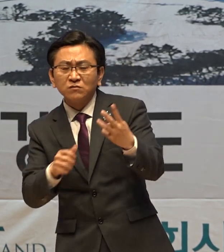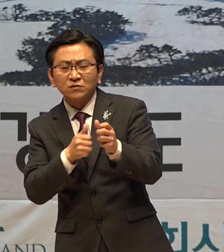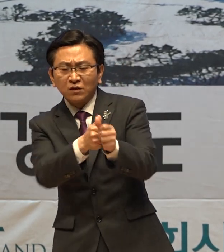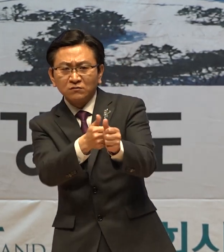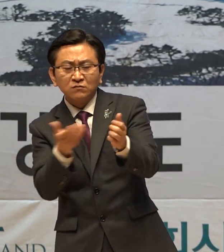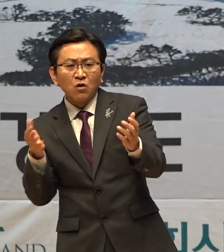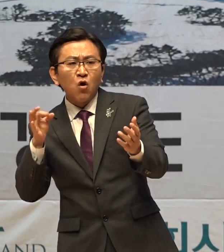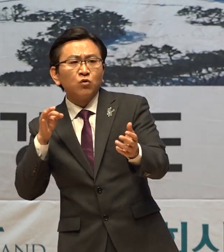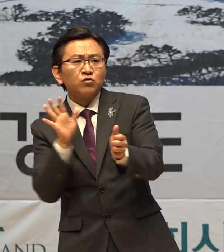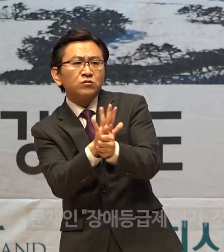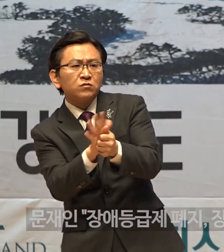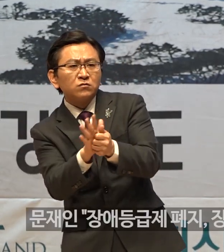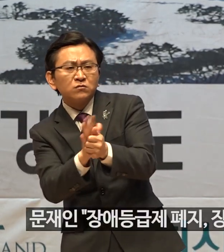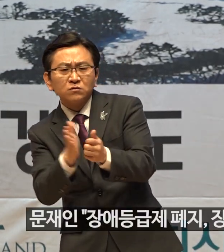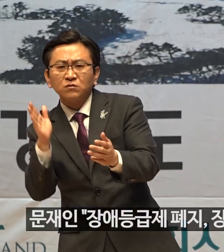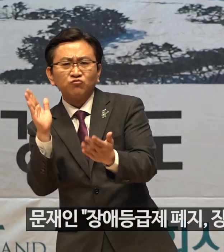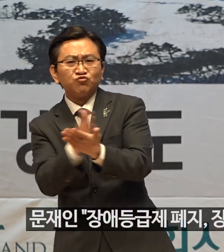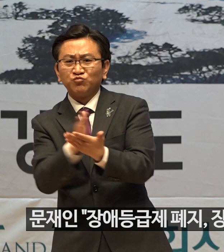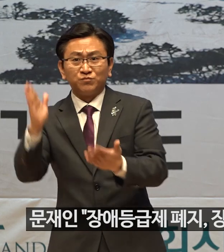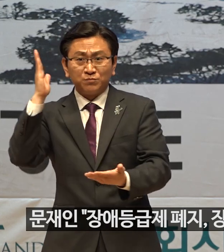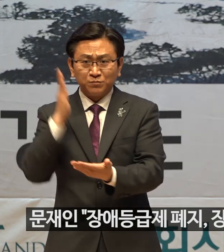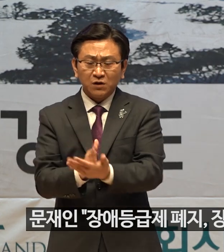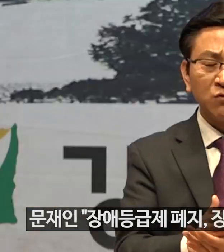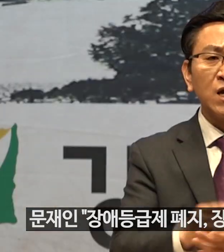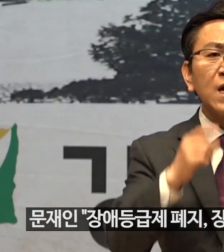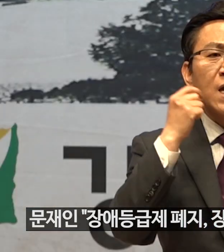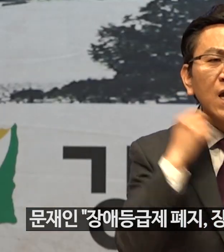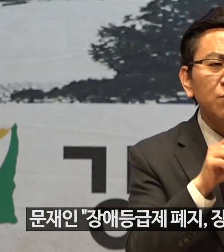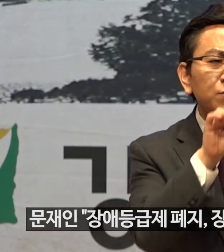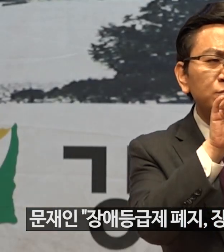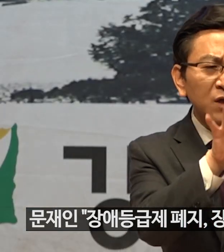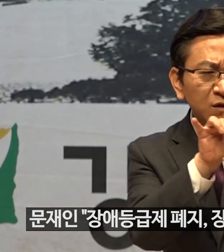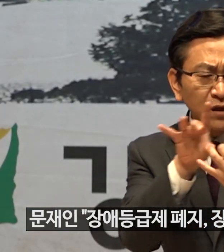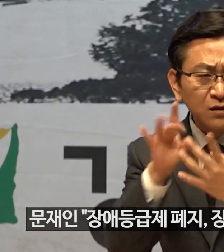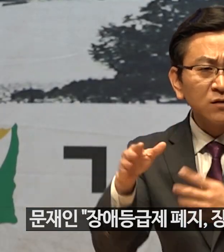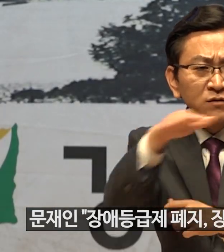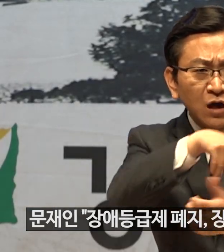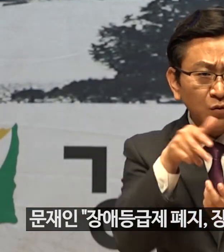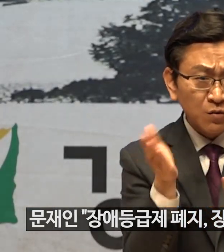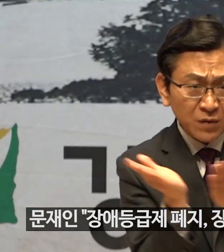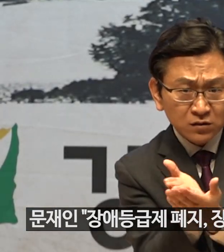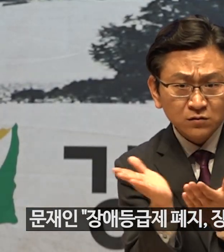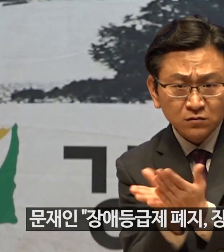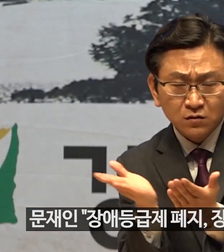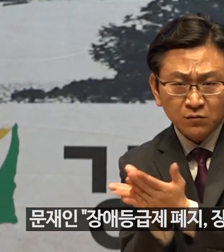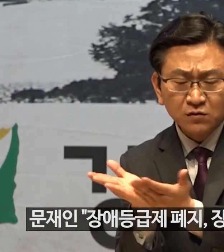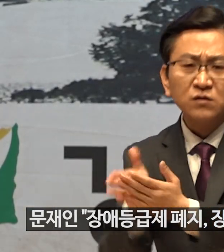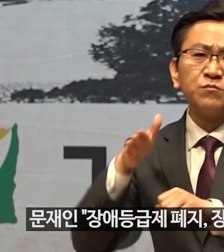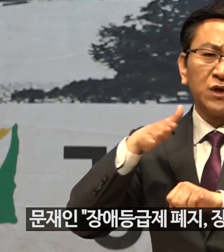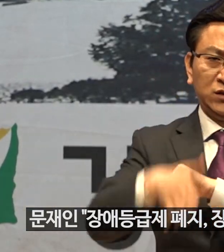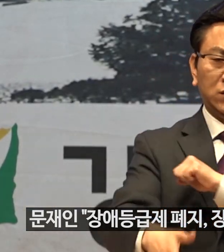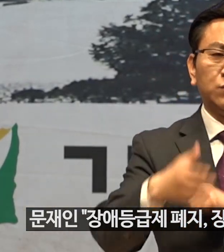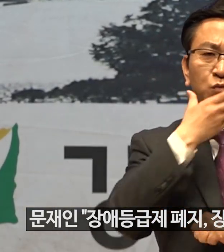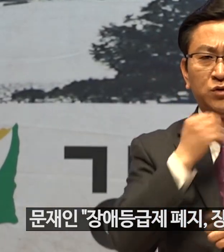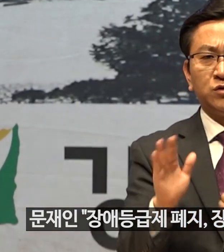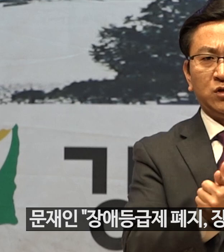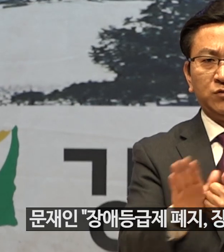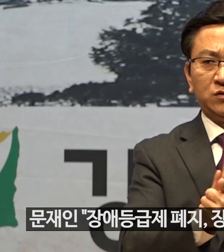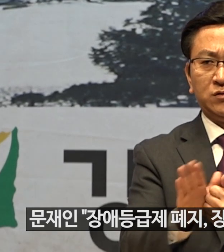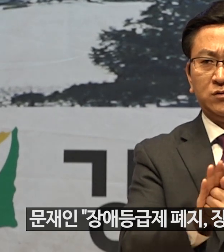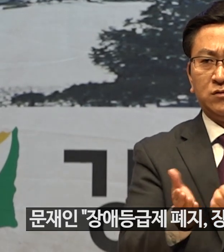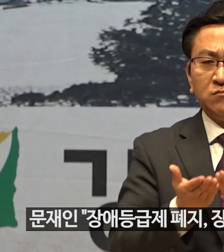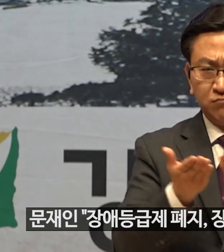지원이 아니라 개개인의 필요와 상황을 고려하는 맞춤형 복지